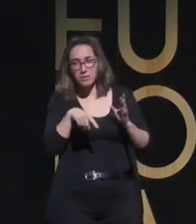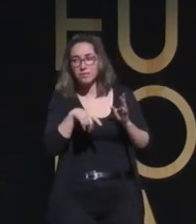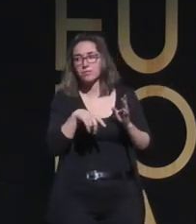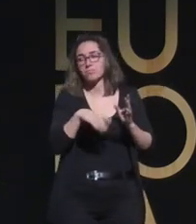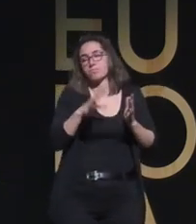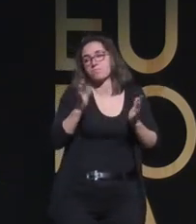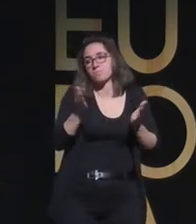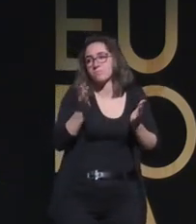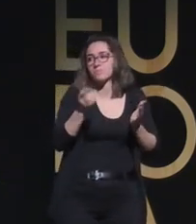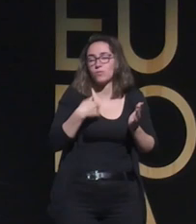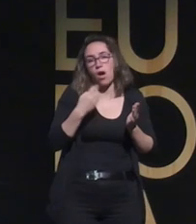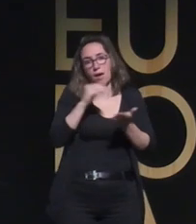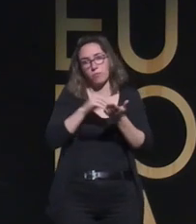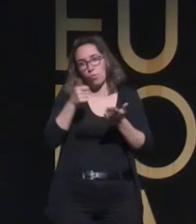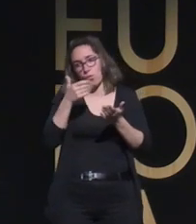es lanzar ahí un poco.